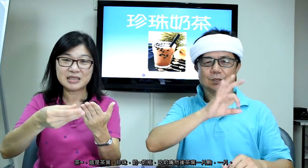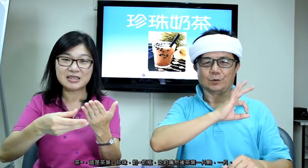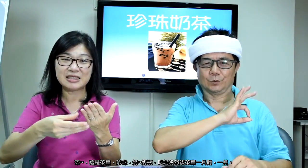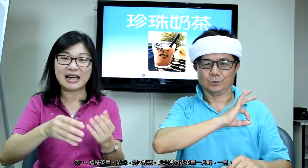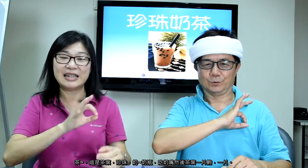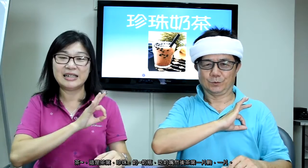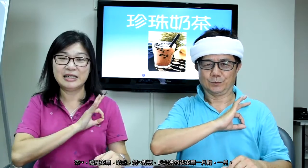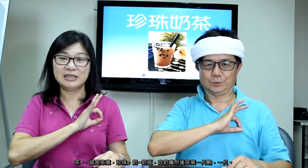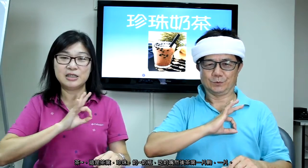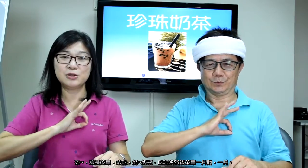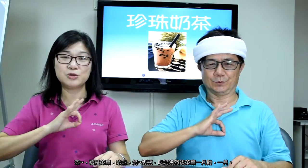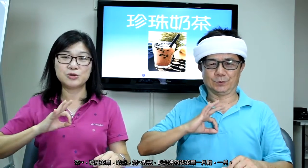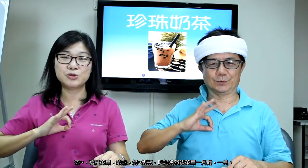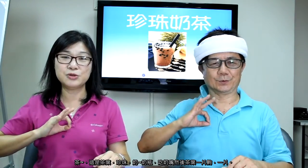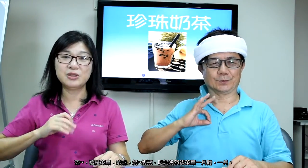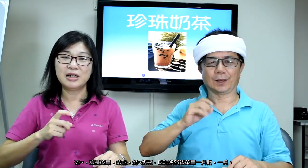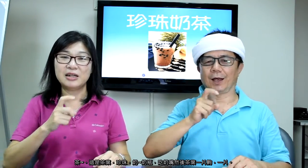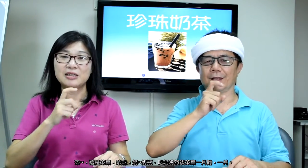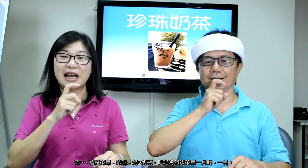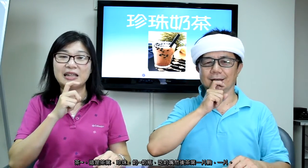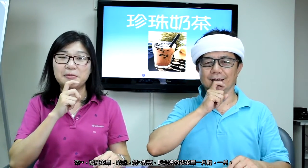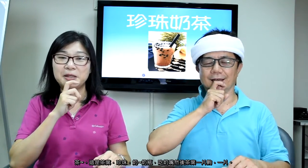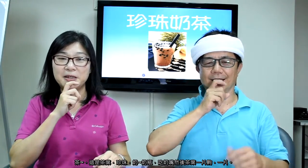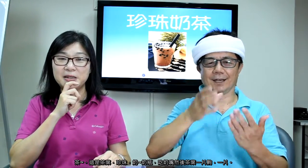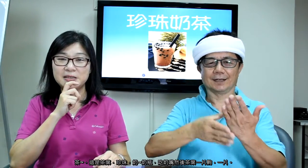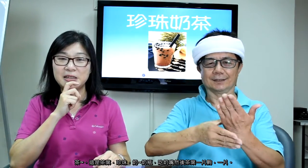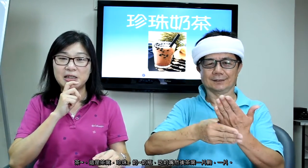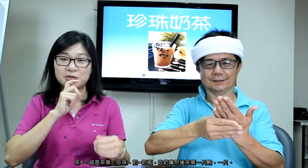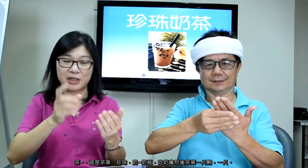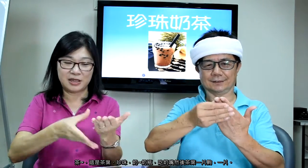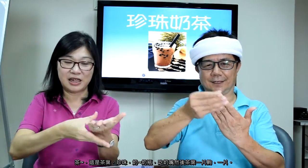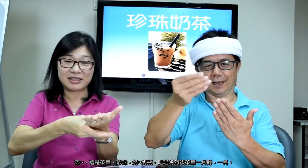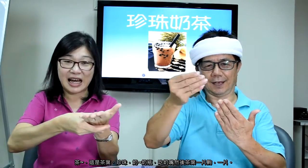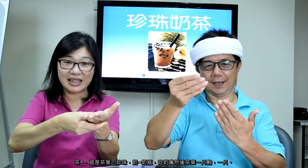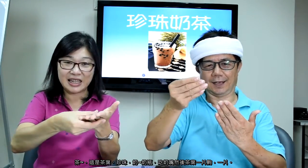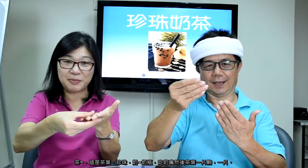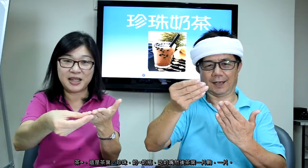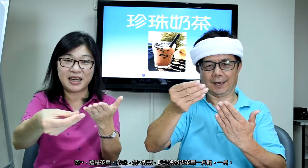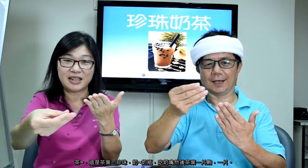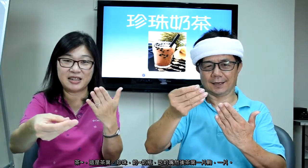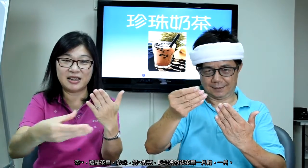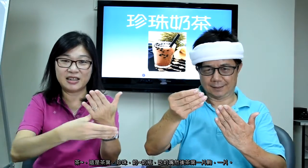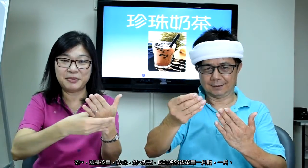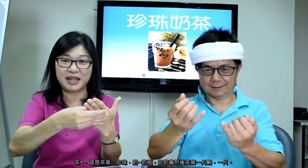这是茶叶，珍珠奶奶瓶，吃奶嘴，然后茶叶一片，一